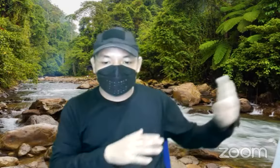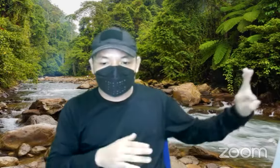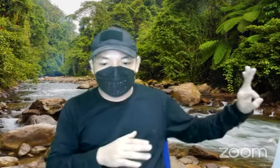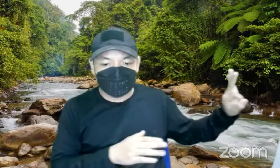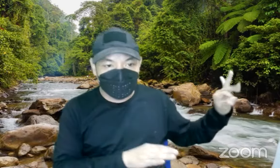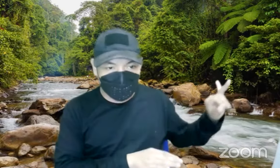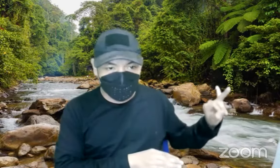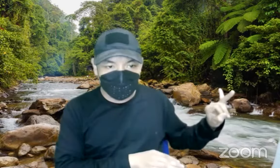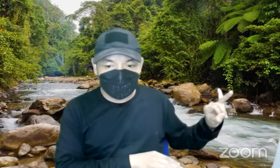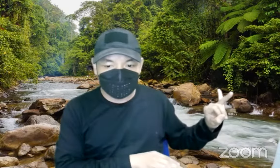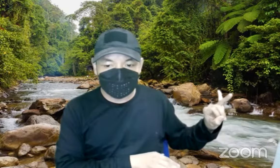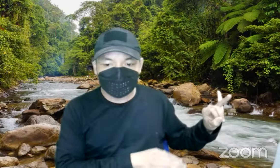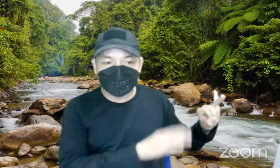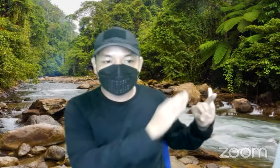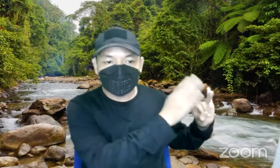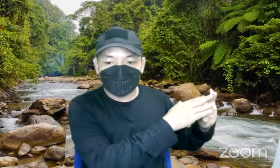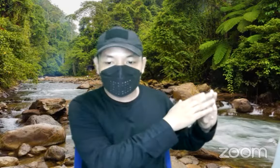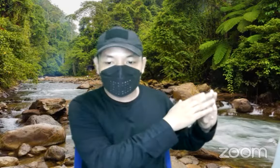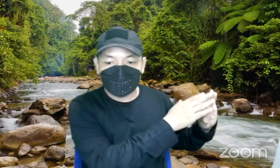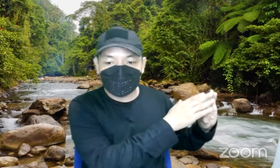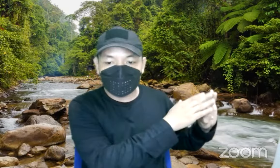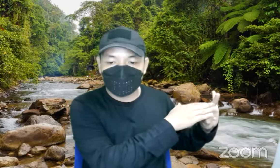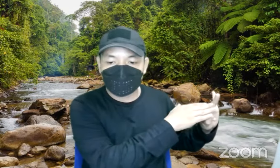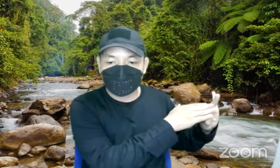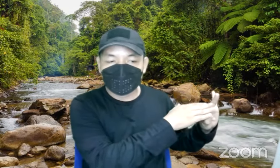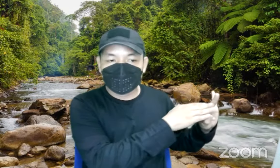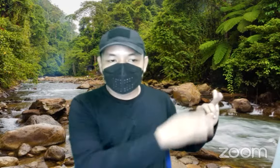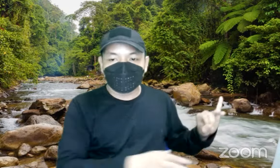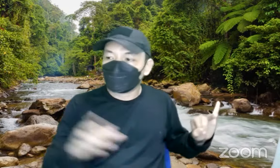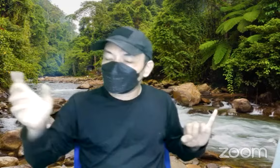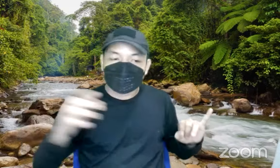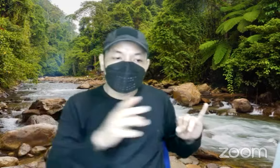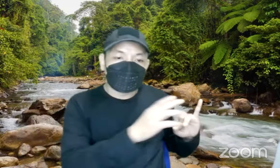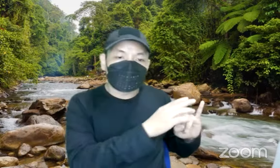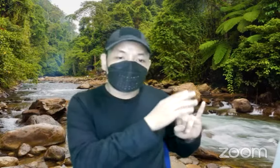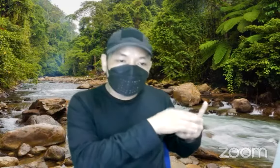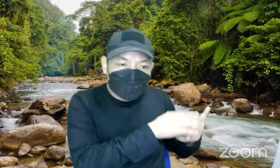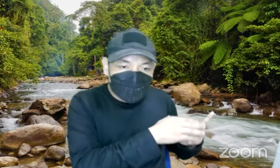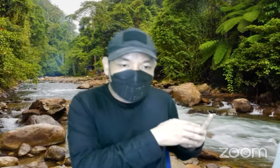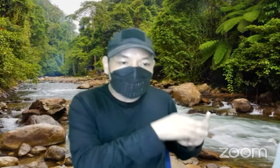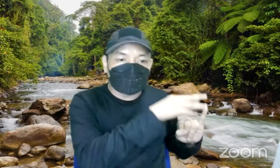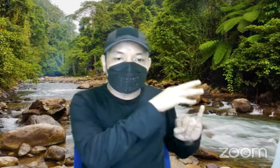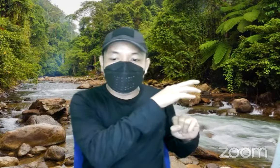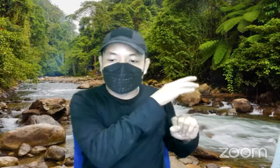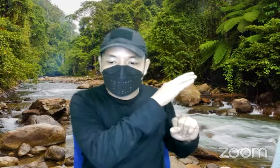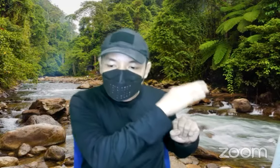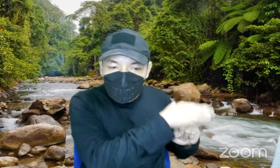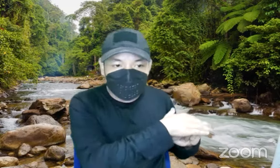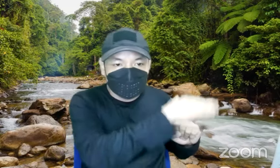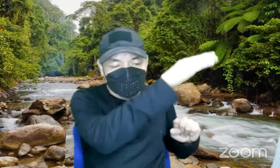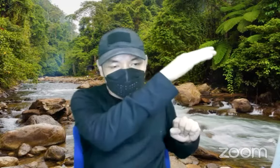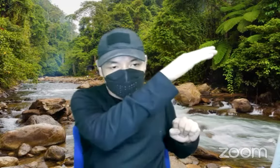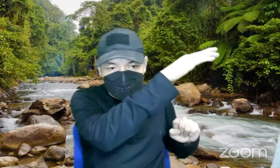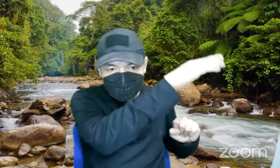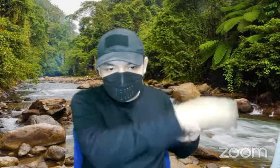အရာရှိတွေဖြစ်ပါတယ်သူ့လက်အောက်မှာနော်သူတို့ယုံကြည်တဲ့လက်အောက်ငယ်သားတွေအများကြီးရှိတယ်ရာထူးအဆင်အဆ